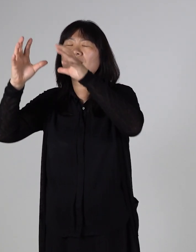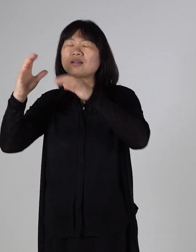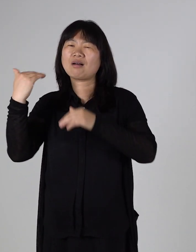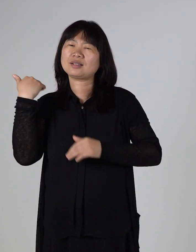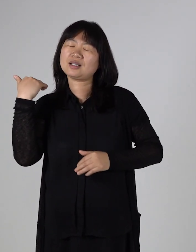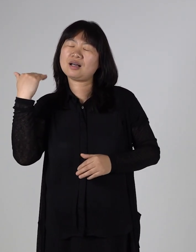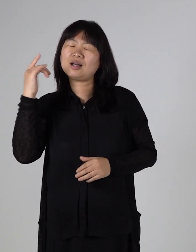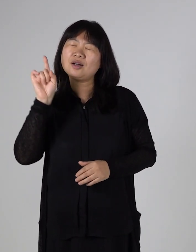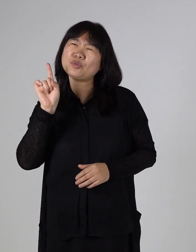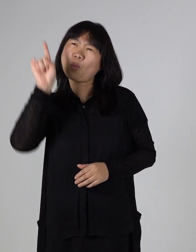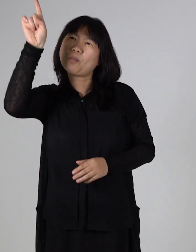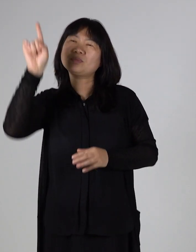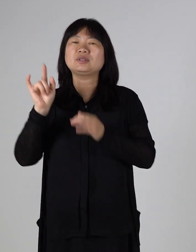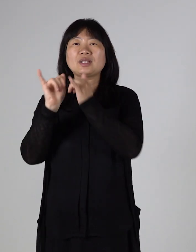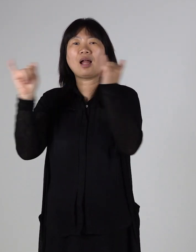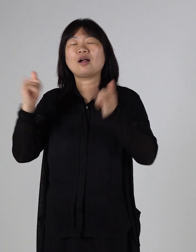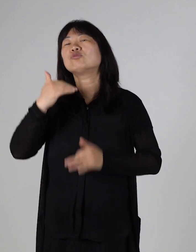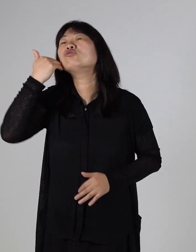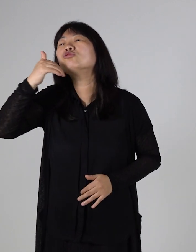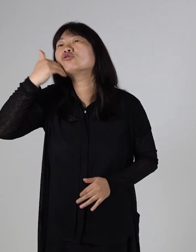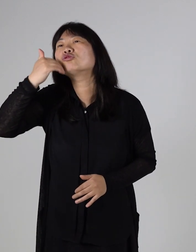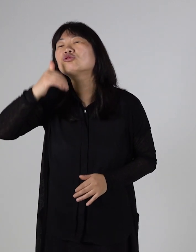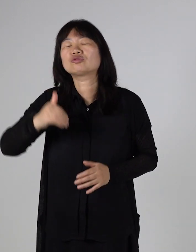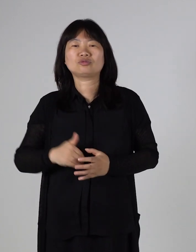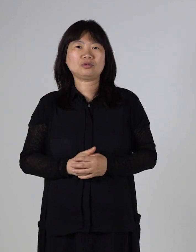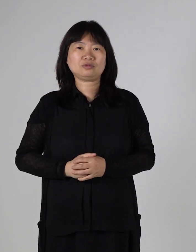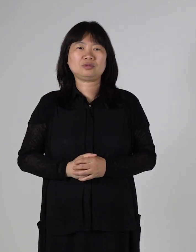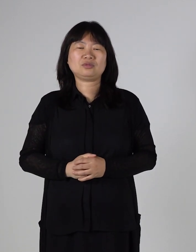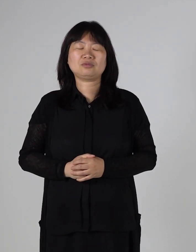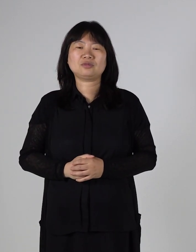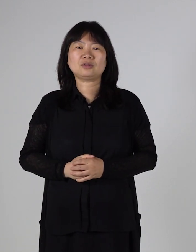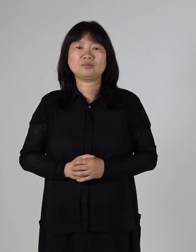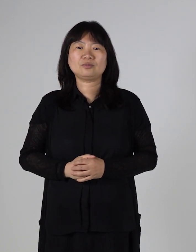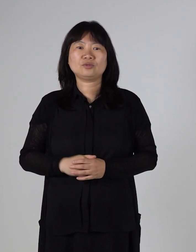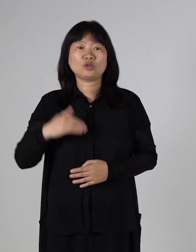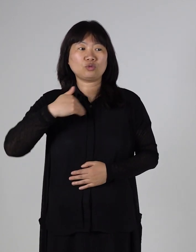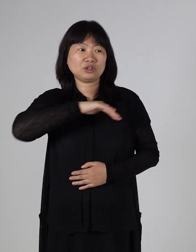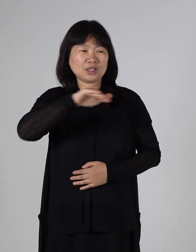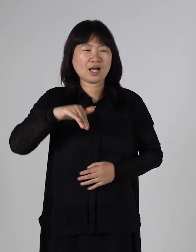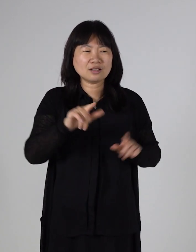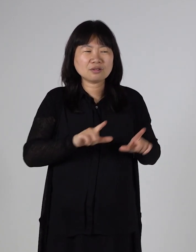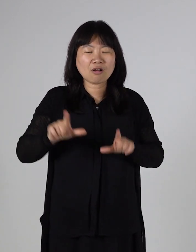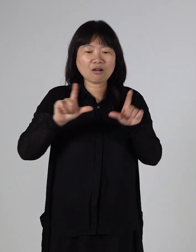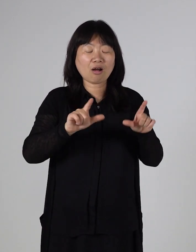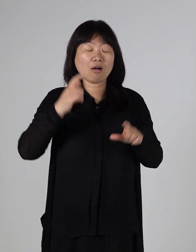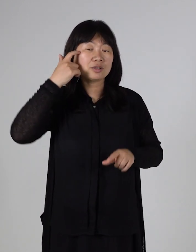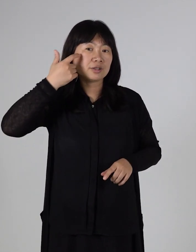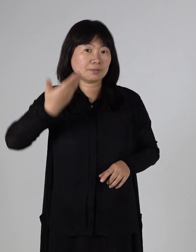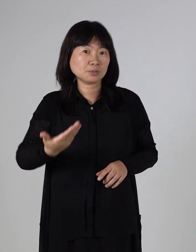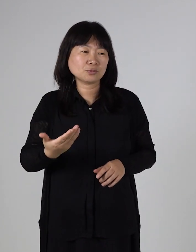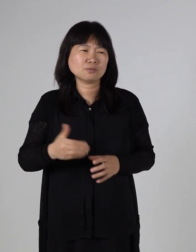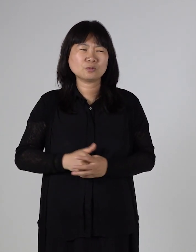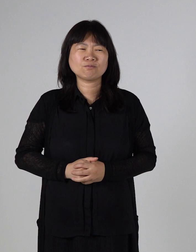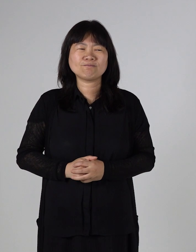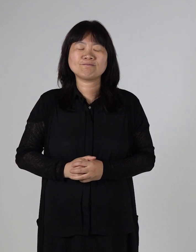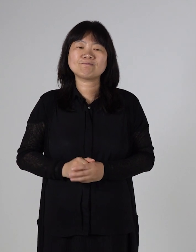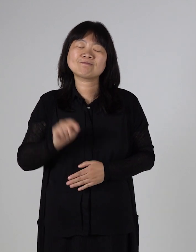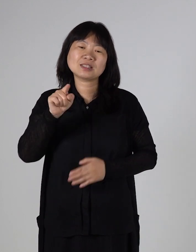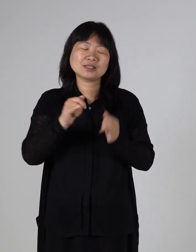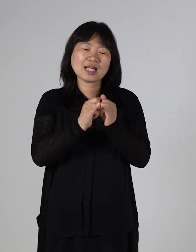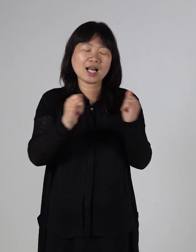거예요. 그러면 누구든지 우리가 살아가면서 어떤 질문을 할 때는 그